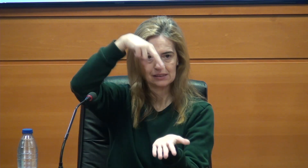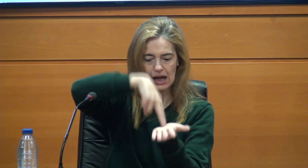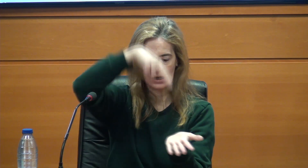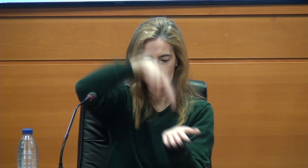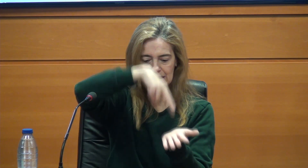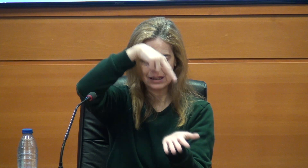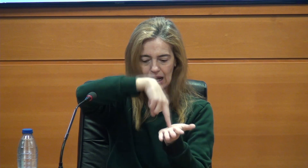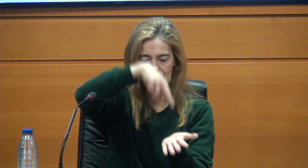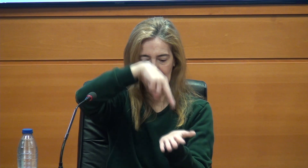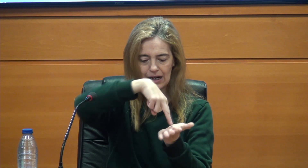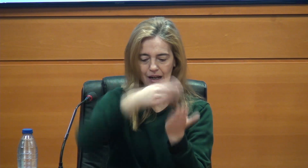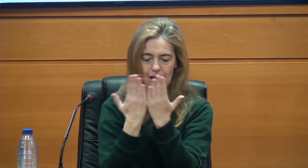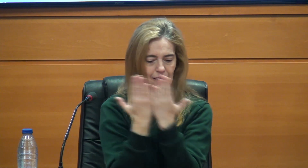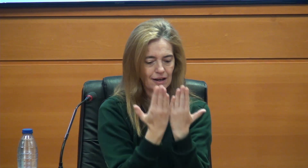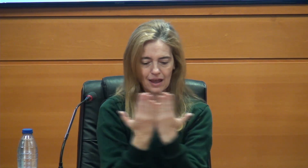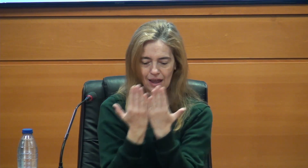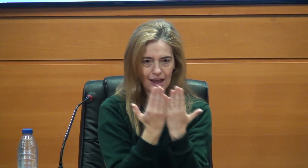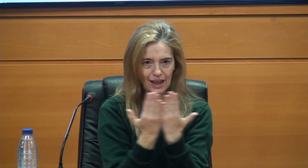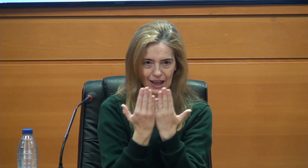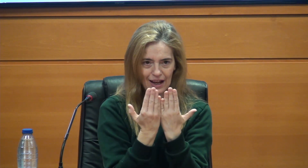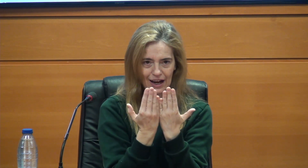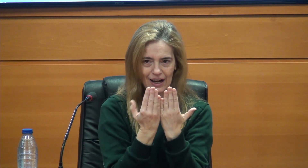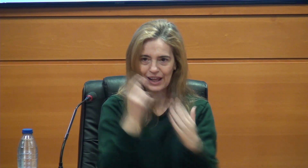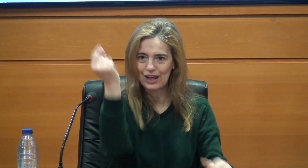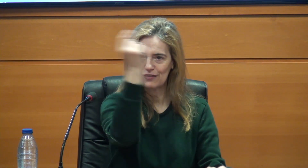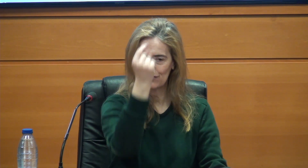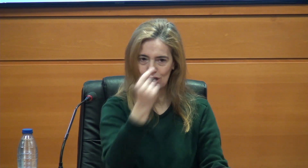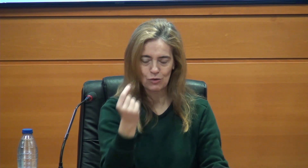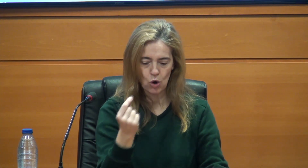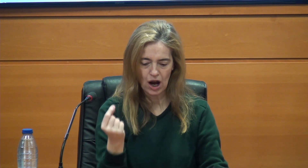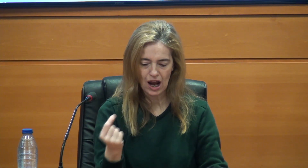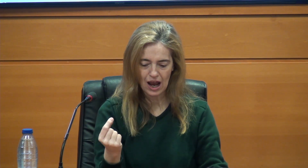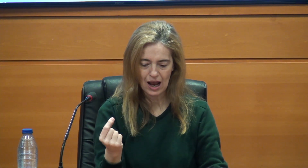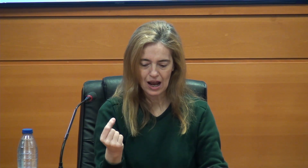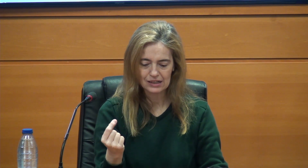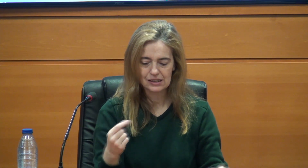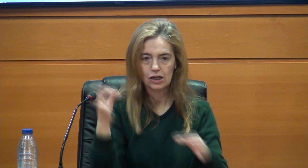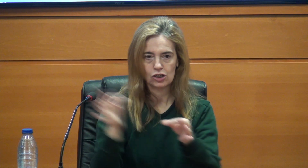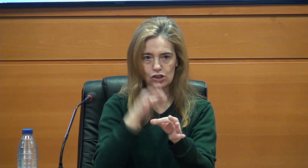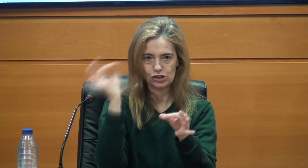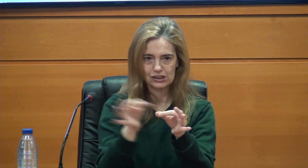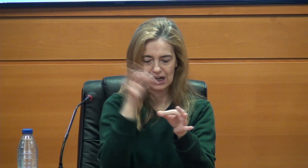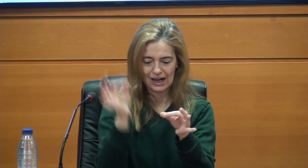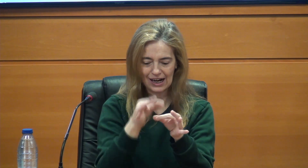saltar leer dibujar coser